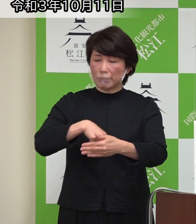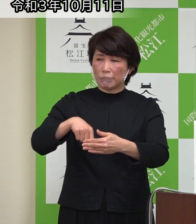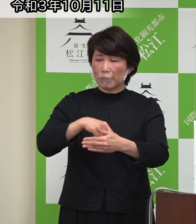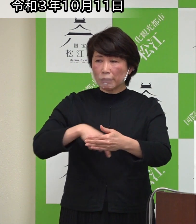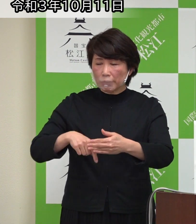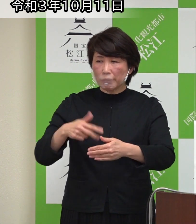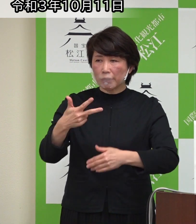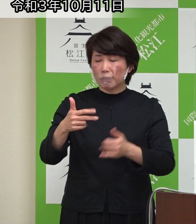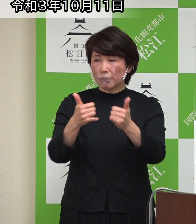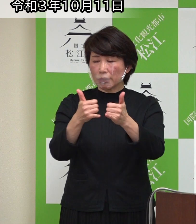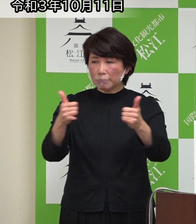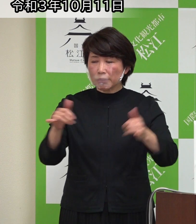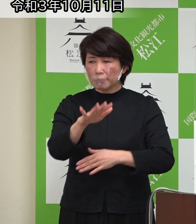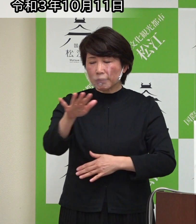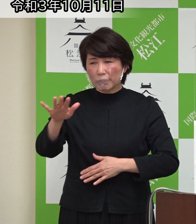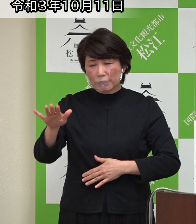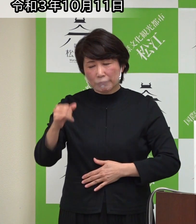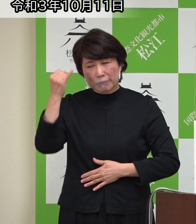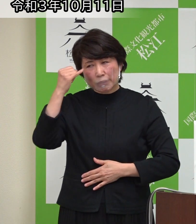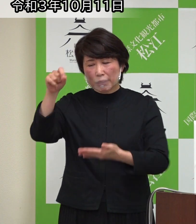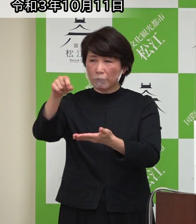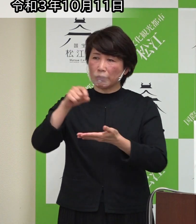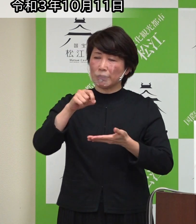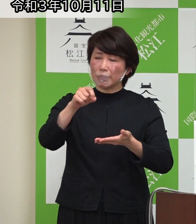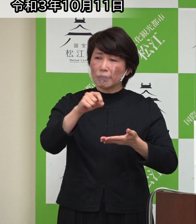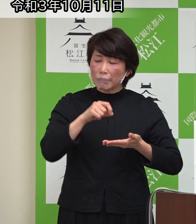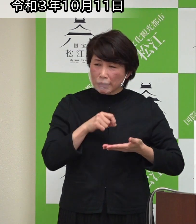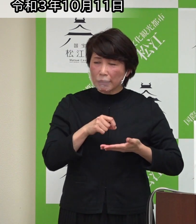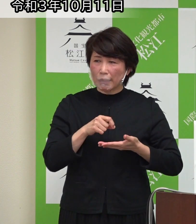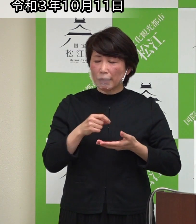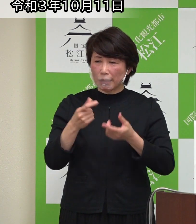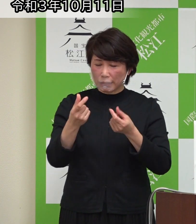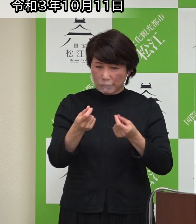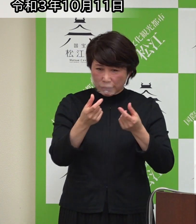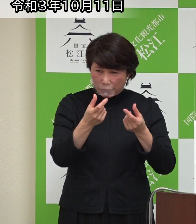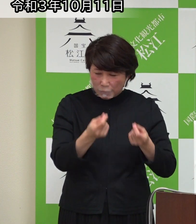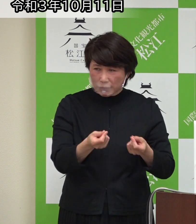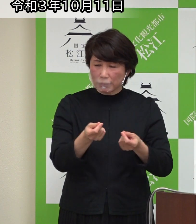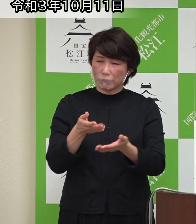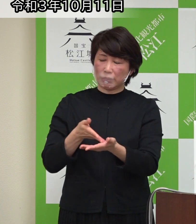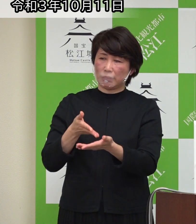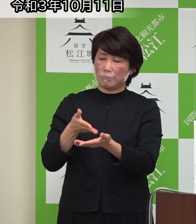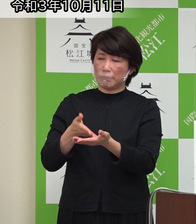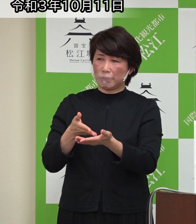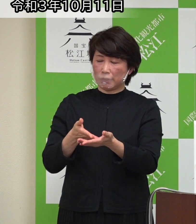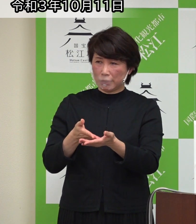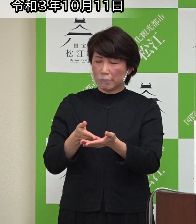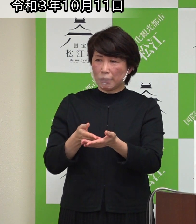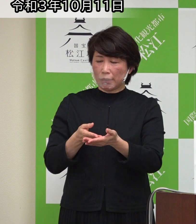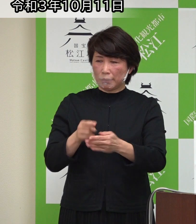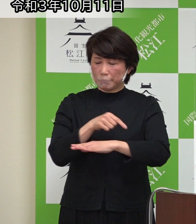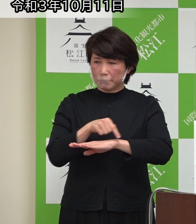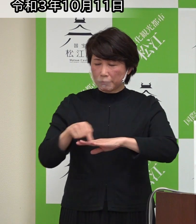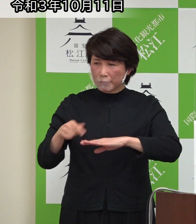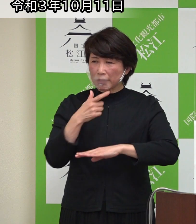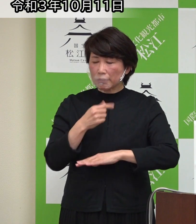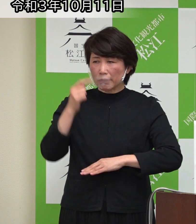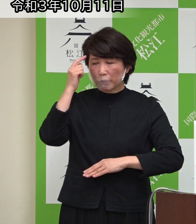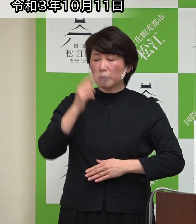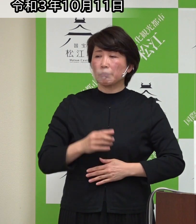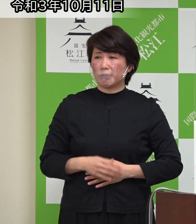んからの意見も伺ってといったプロセスを経て、丁寧に判断していきたいというふうに思っています。 それと、